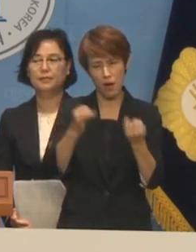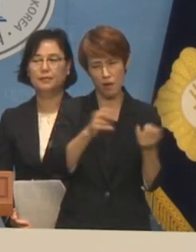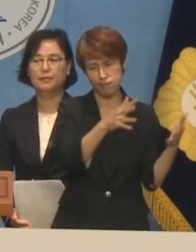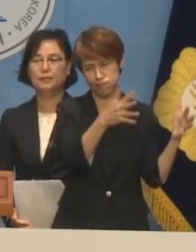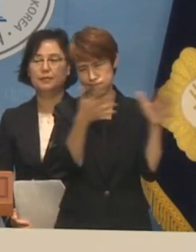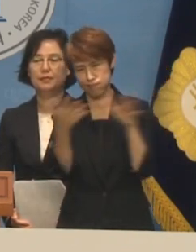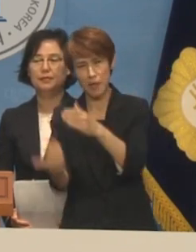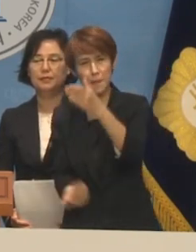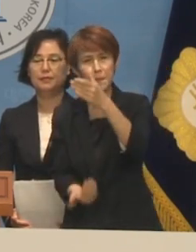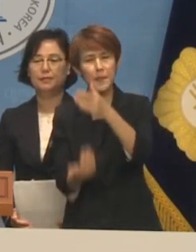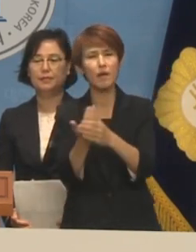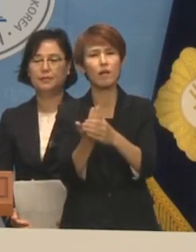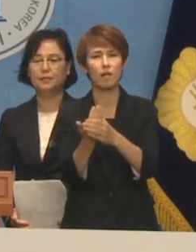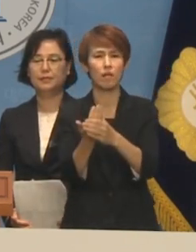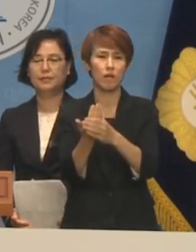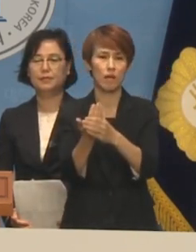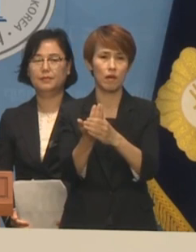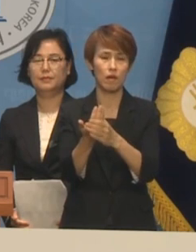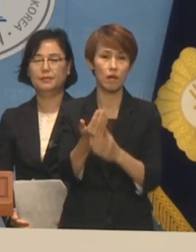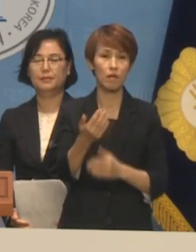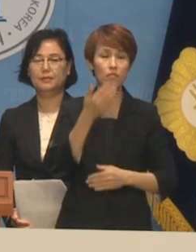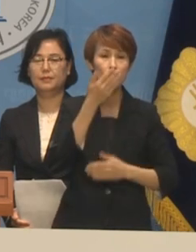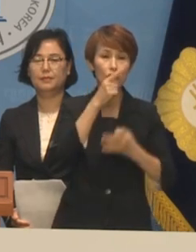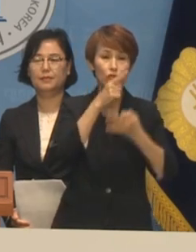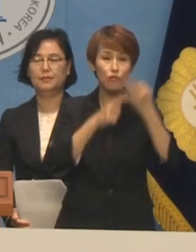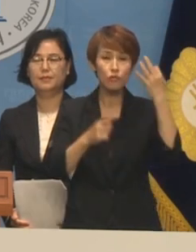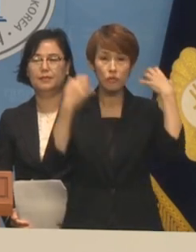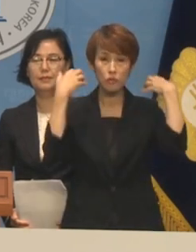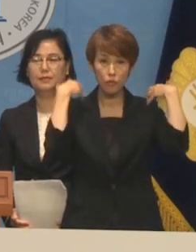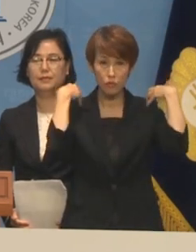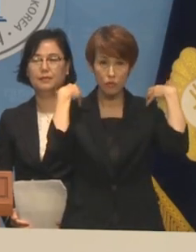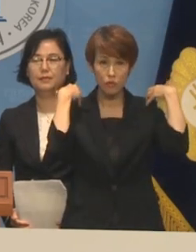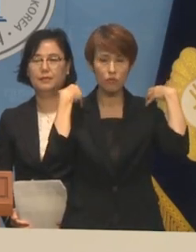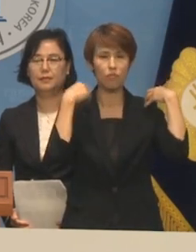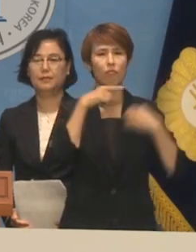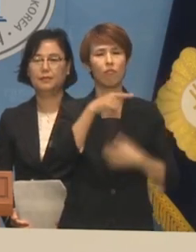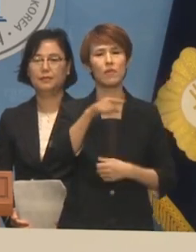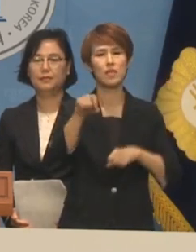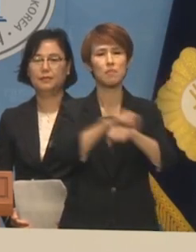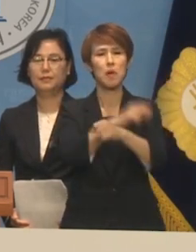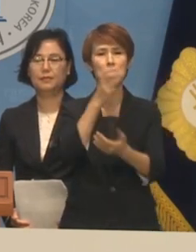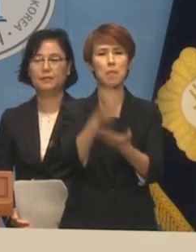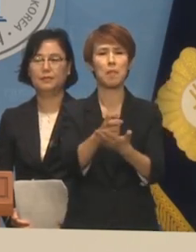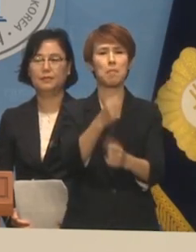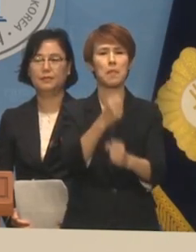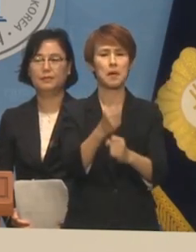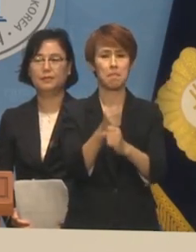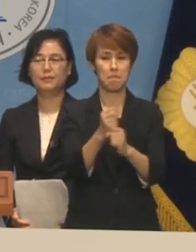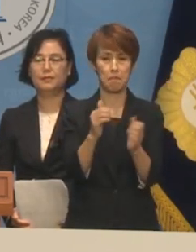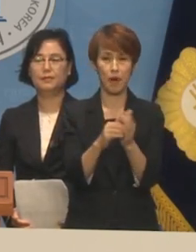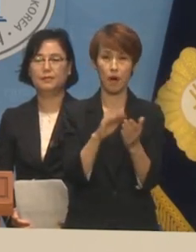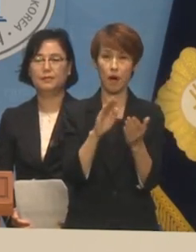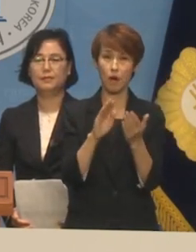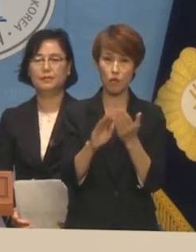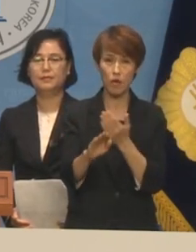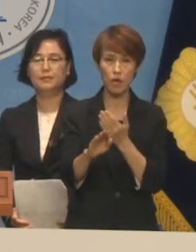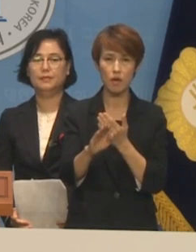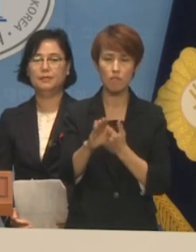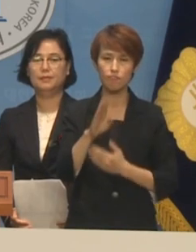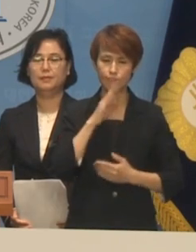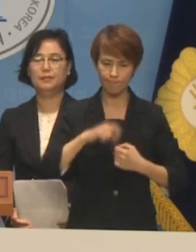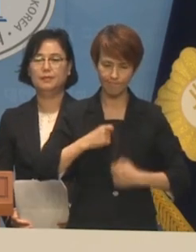희생자가 발생했음에도 윤석열 정권은 특별법이 만들어진 이후에도